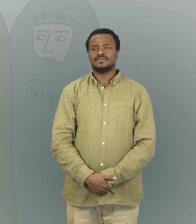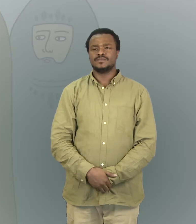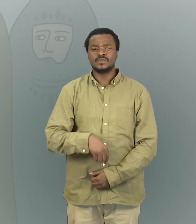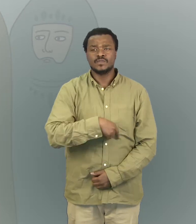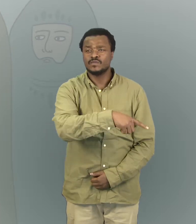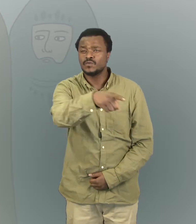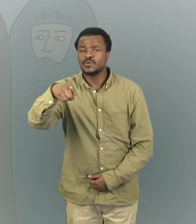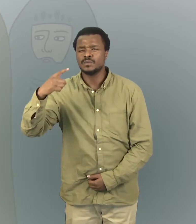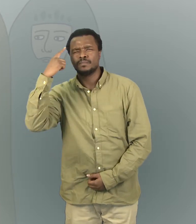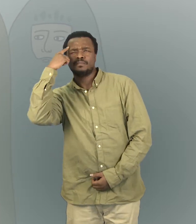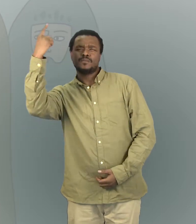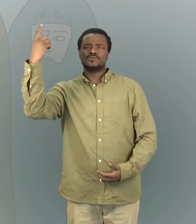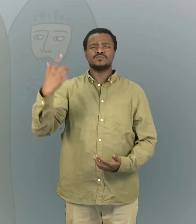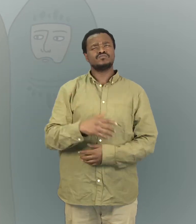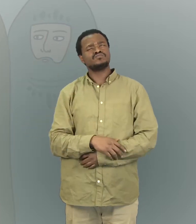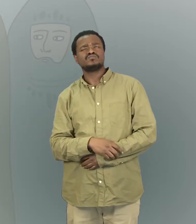ne vous mettez pas à penser